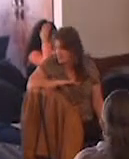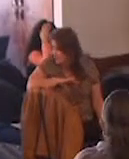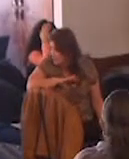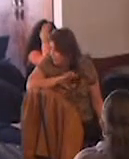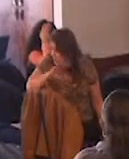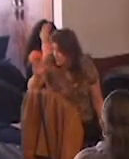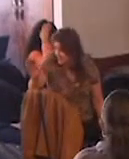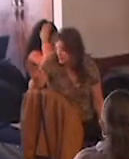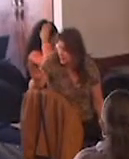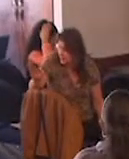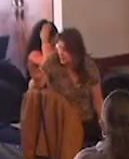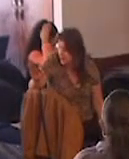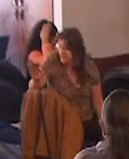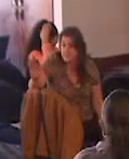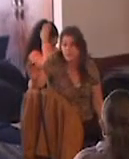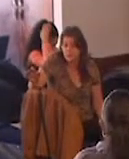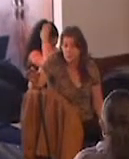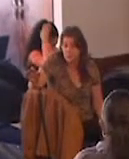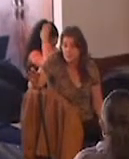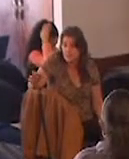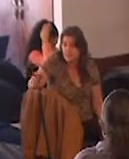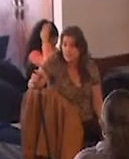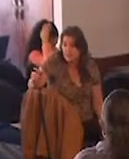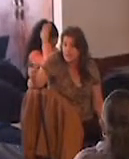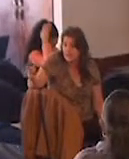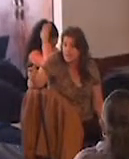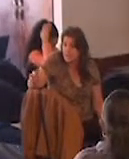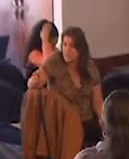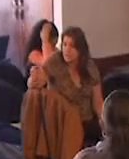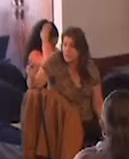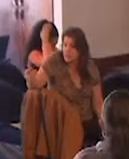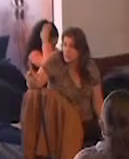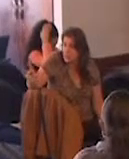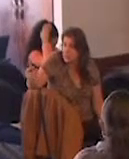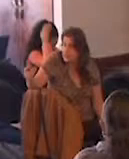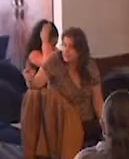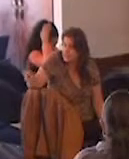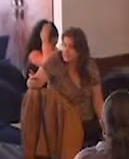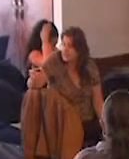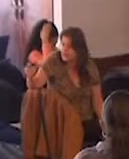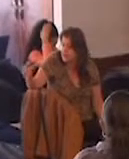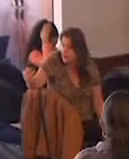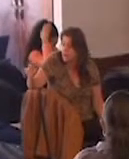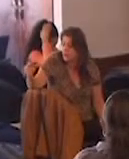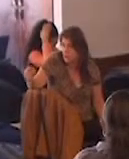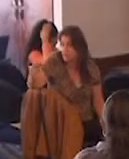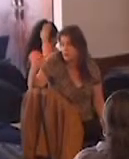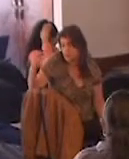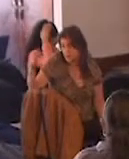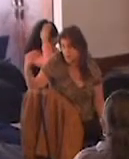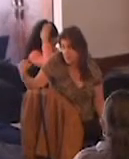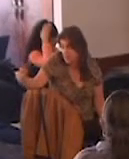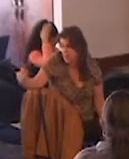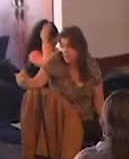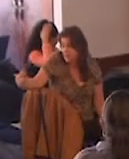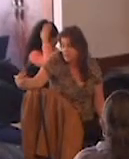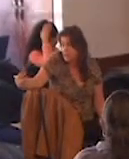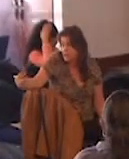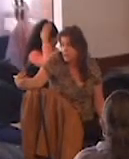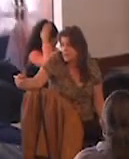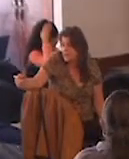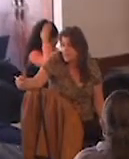Me cansé y lo retiré de todas partes. De las instituciones, que yo no entiendo cómo hay instituciones que trabajan con